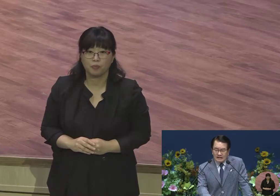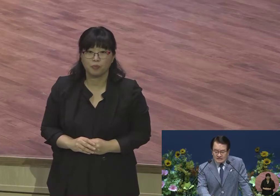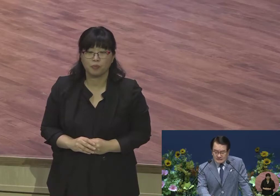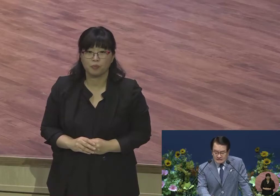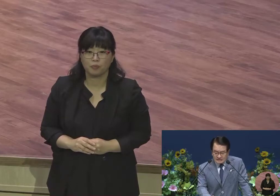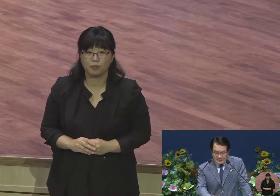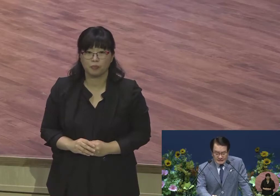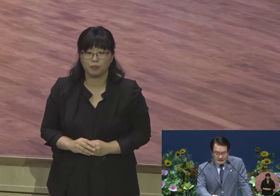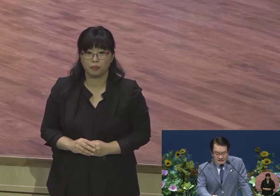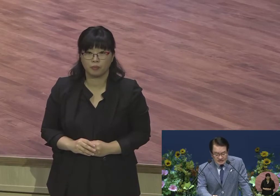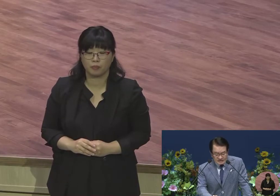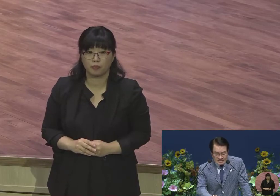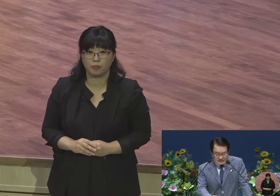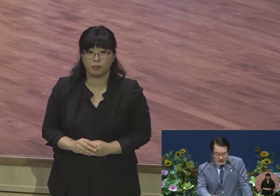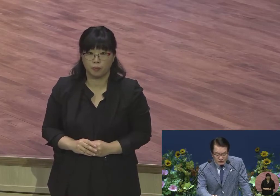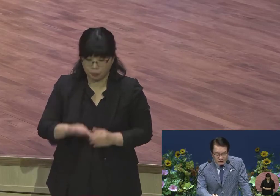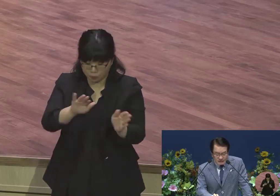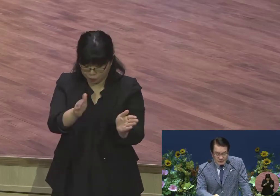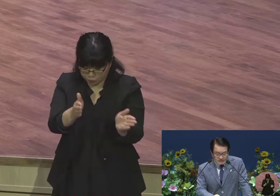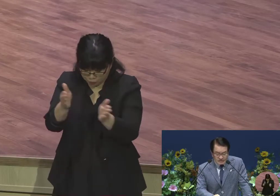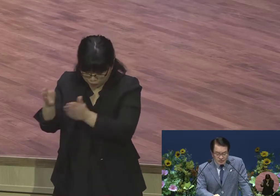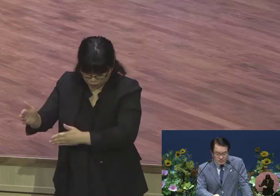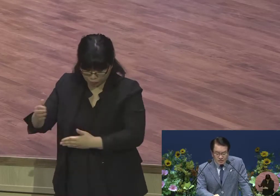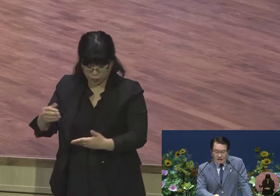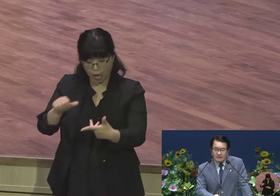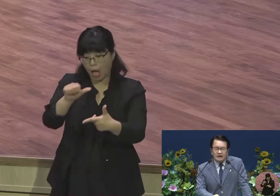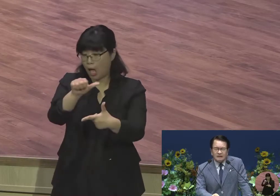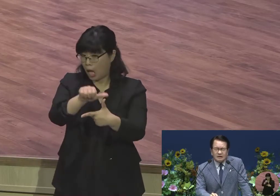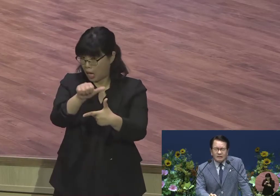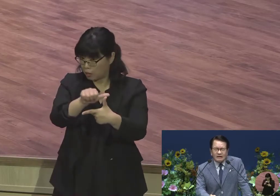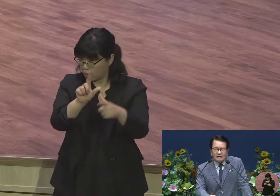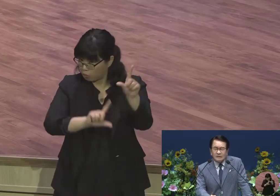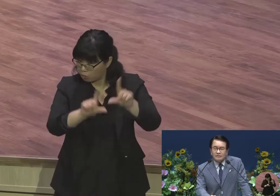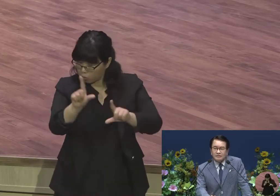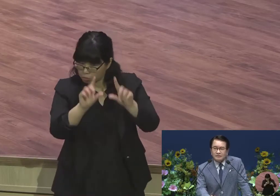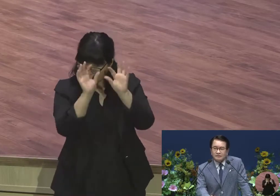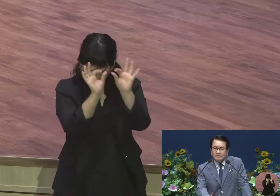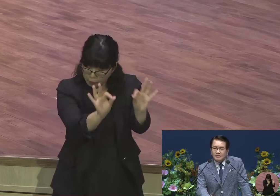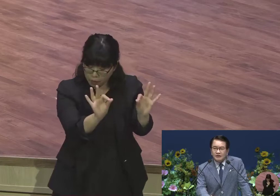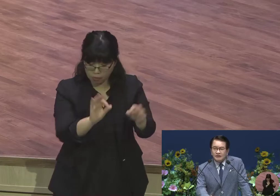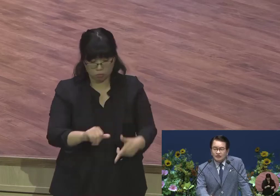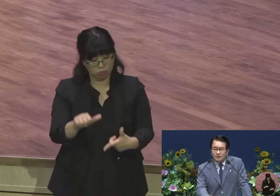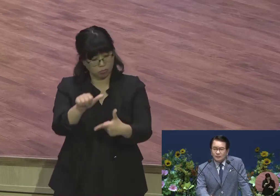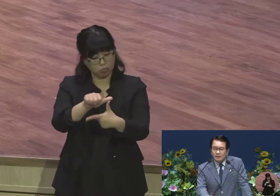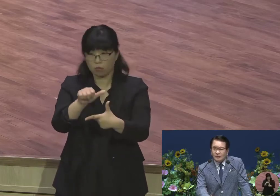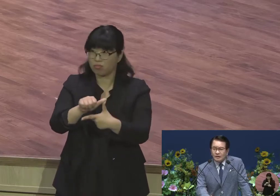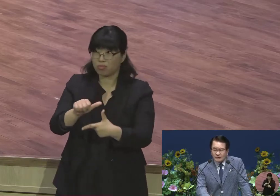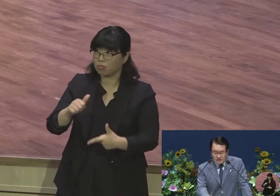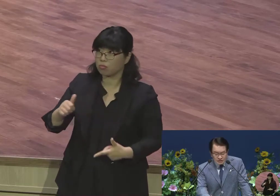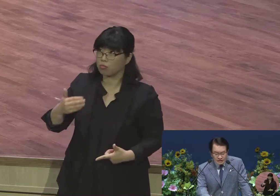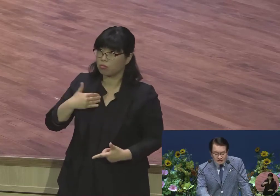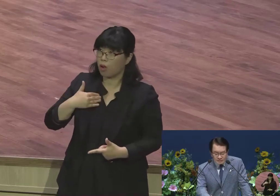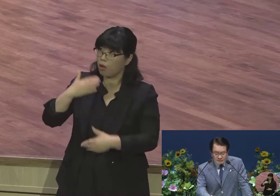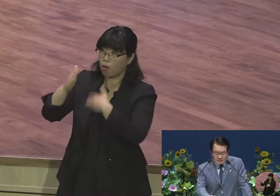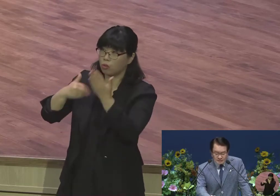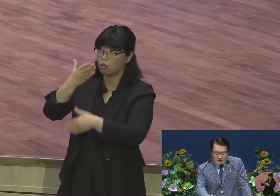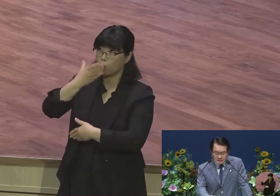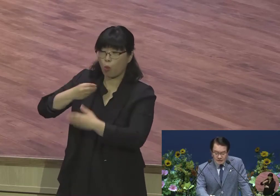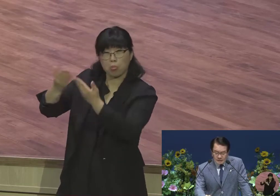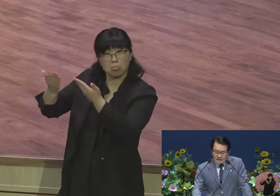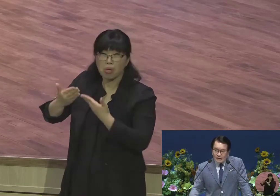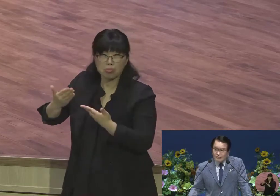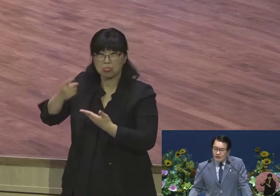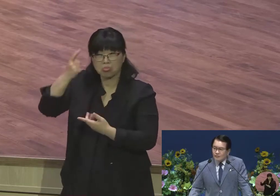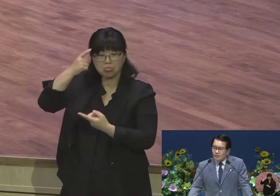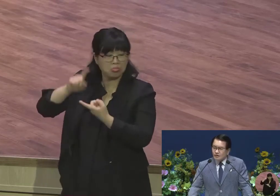장자 에서 에서는 장자권의 영적 축복에 전혀 관심이 없었어요 영적 축복 전혀 관심이 없었어요